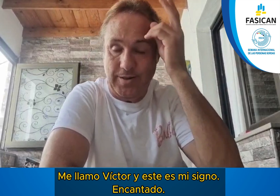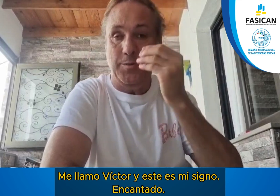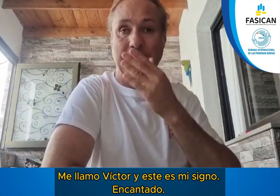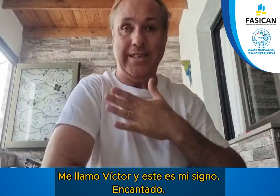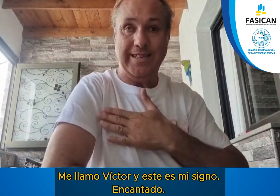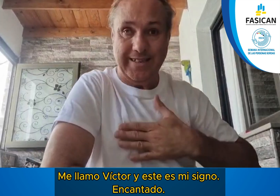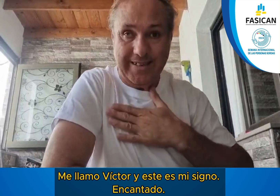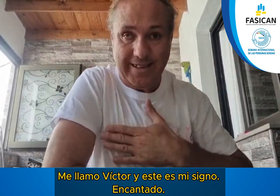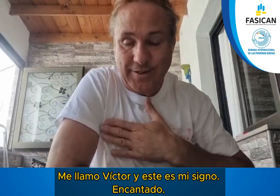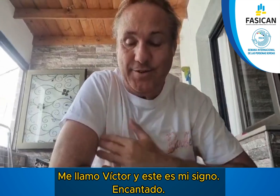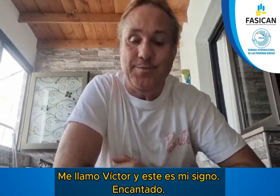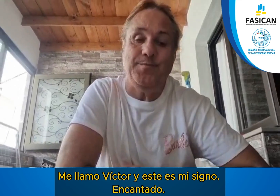Encantado.